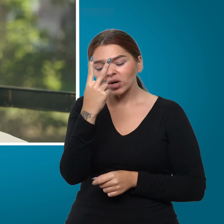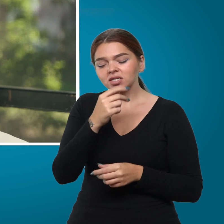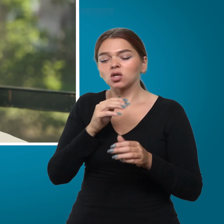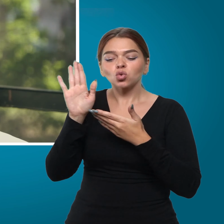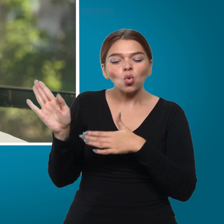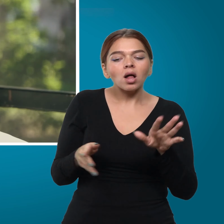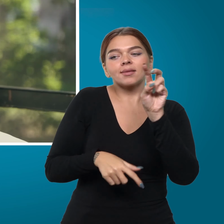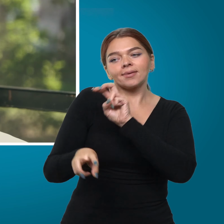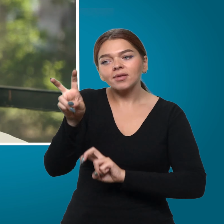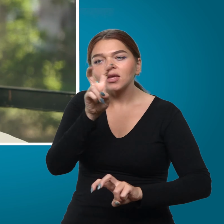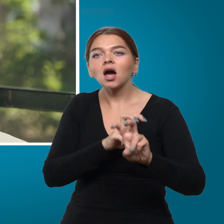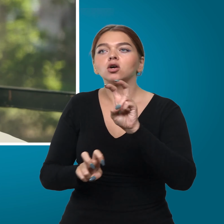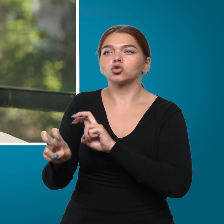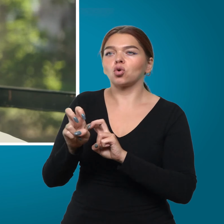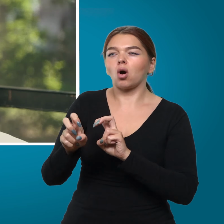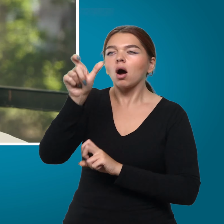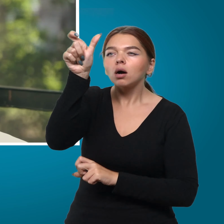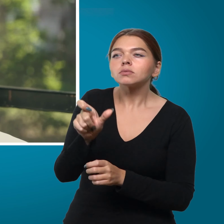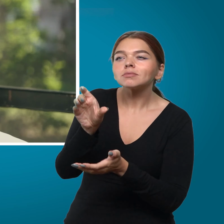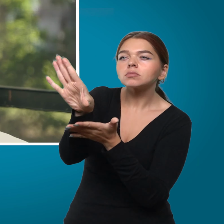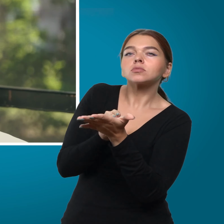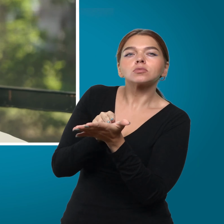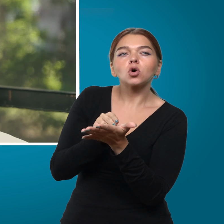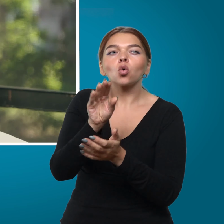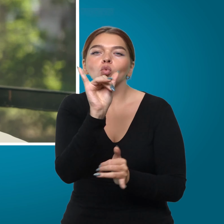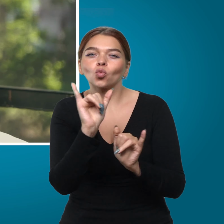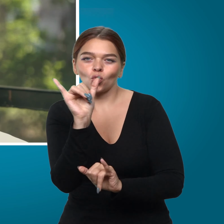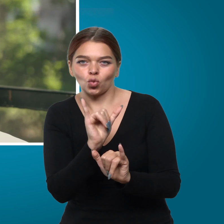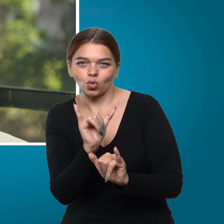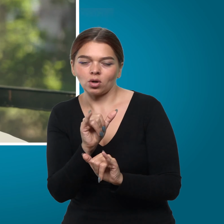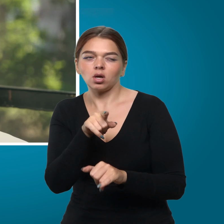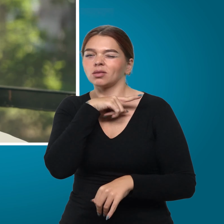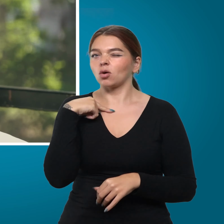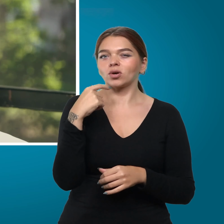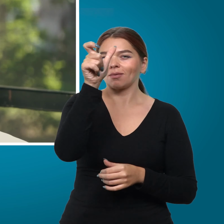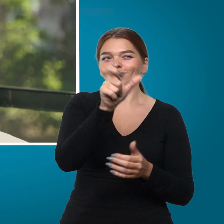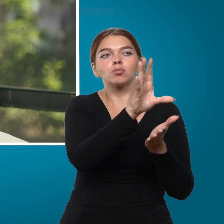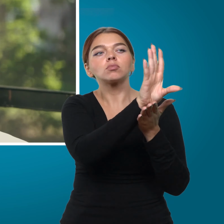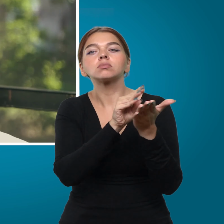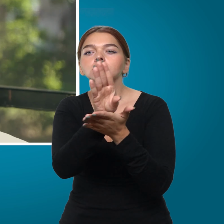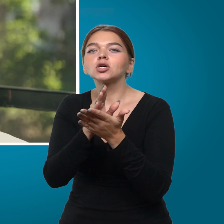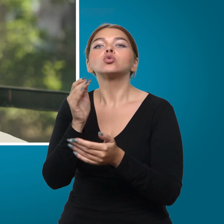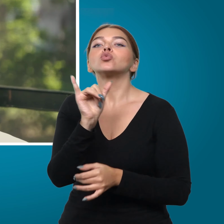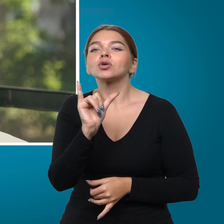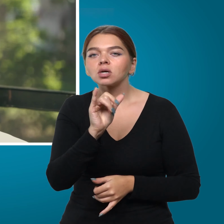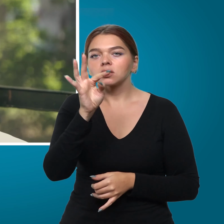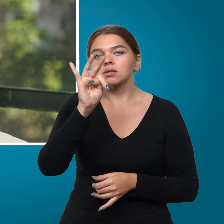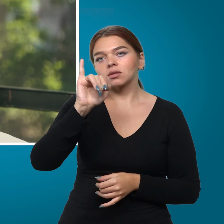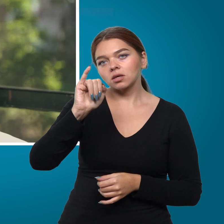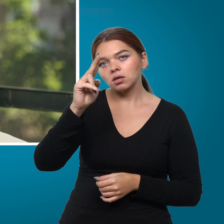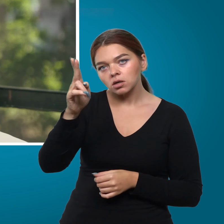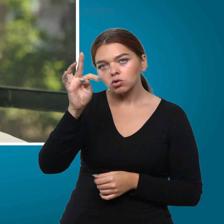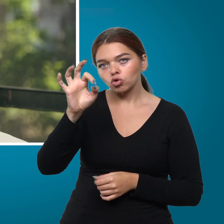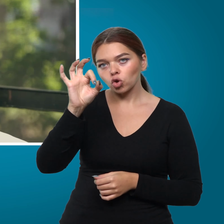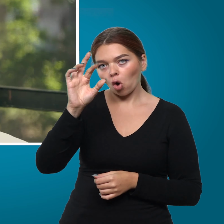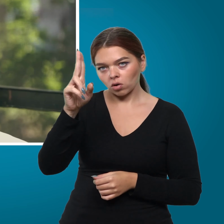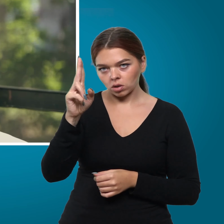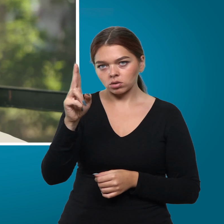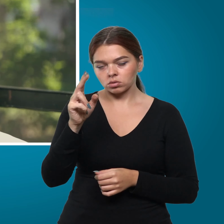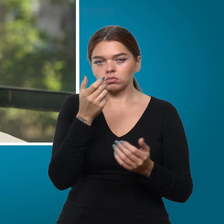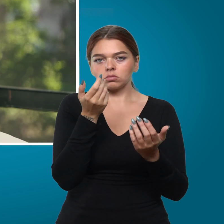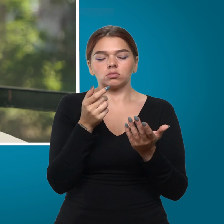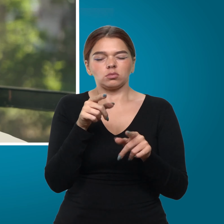kad žmonės, kuriuos tu laikiai kažko didingo, jie tampa tiesiog eiliniais paprastai žmonėm. Ką paskui jau supranti, kad visi mes esam tiesiog eiliniai